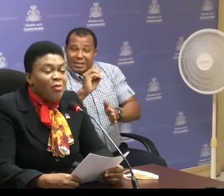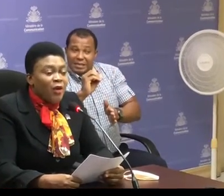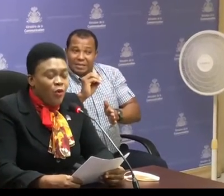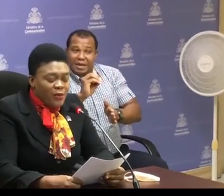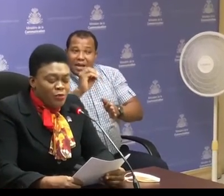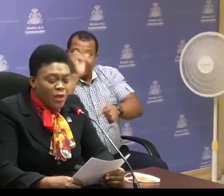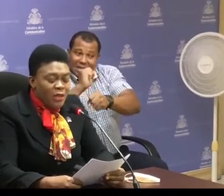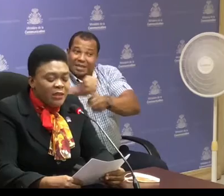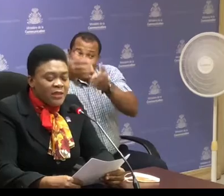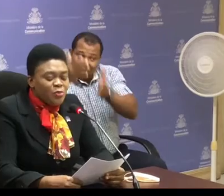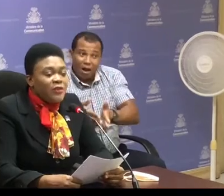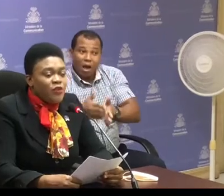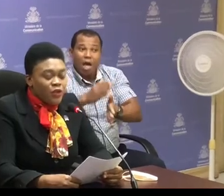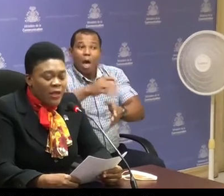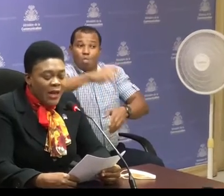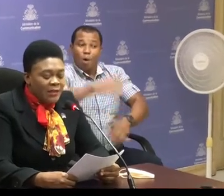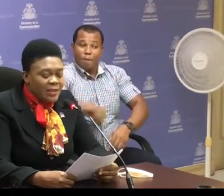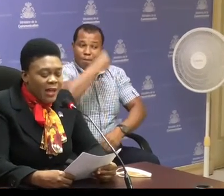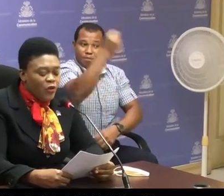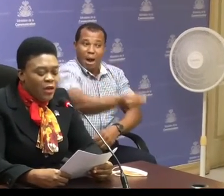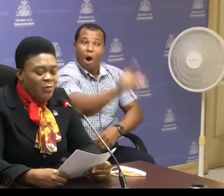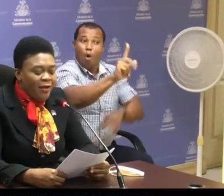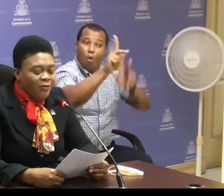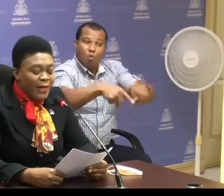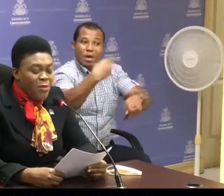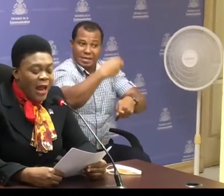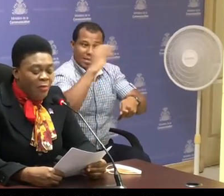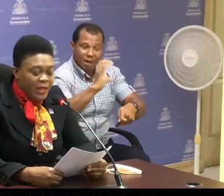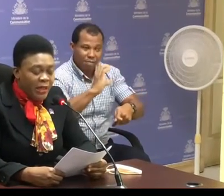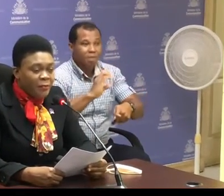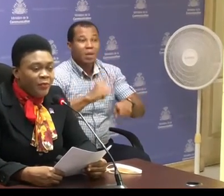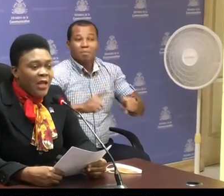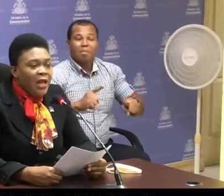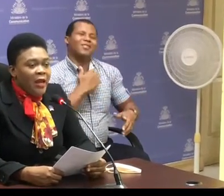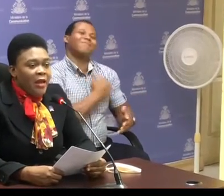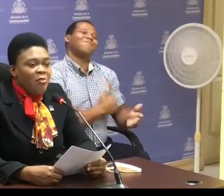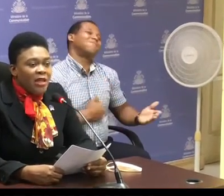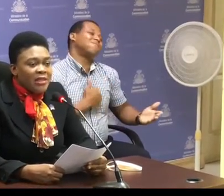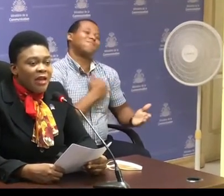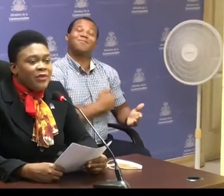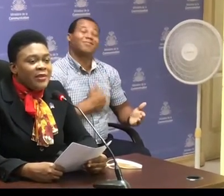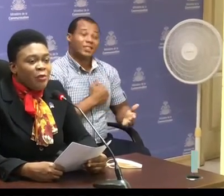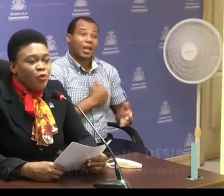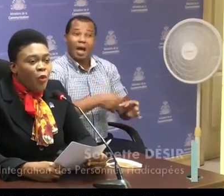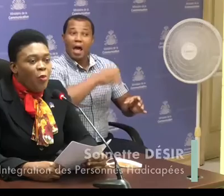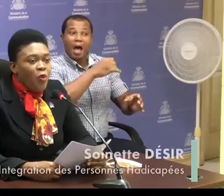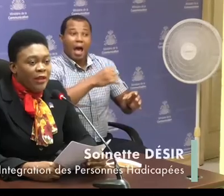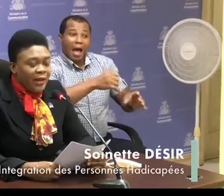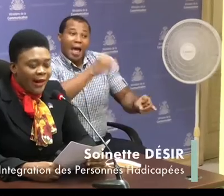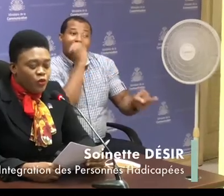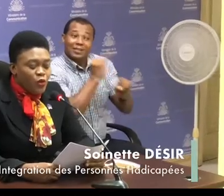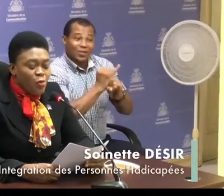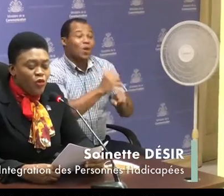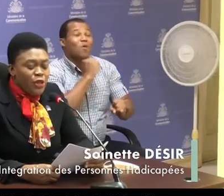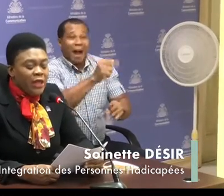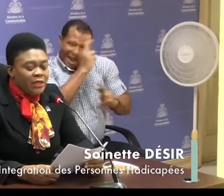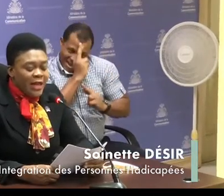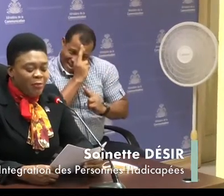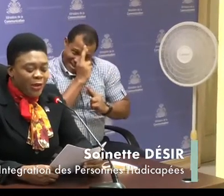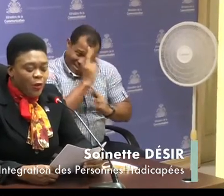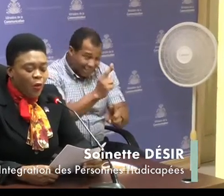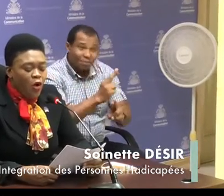Et malheureusement, disposition légale ça donc n'est pas vraiment appliqué. Et BCF qui c'est bureau pour intégration monde